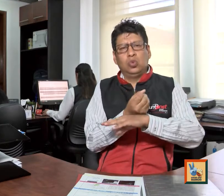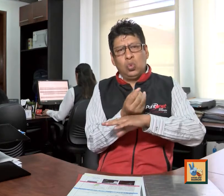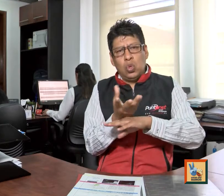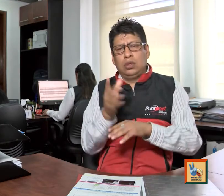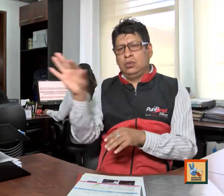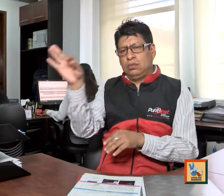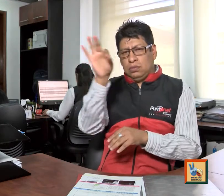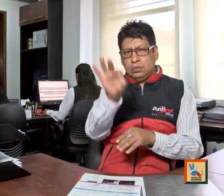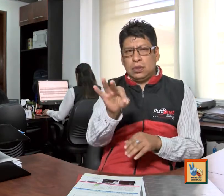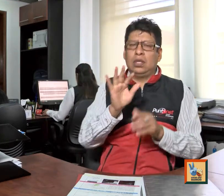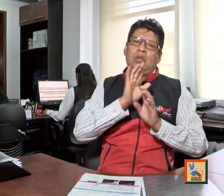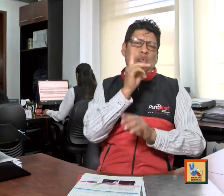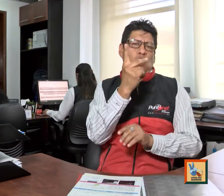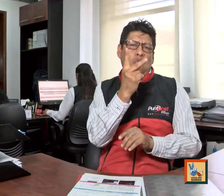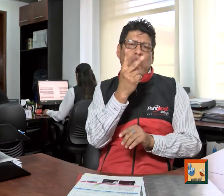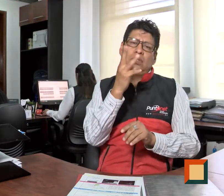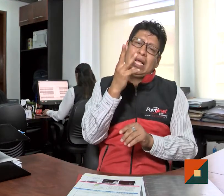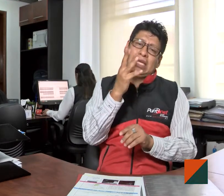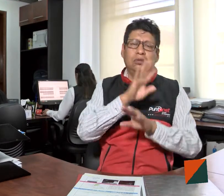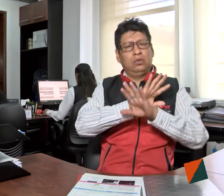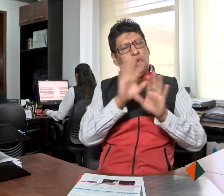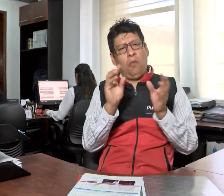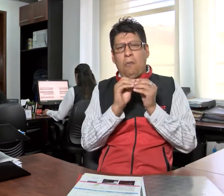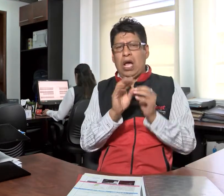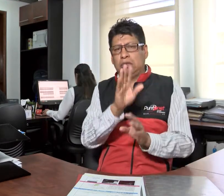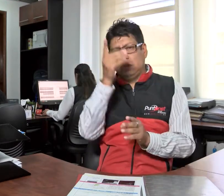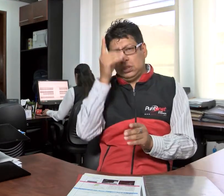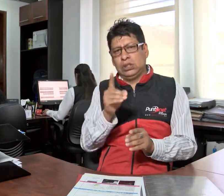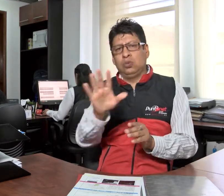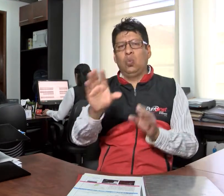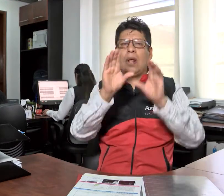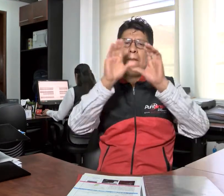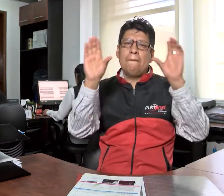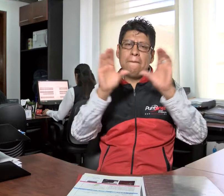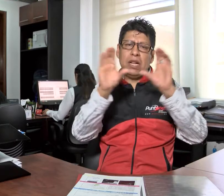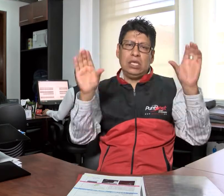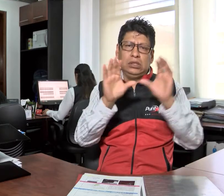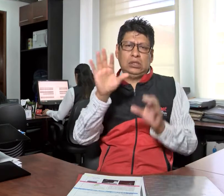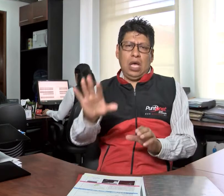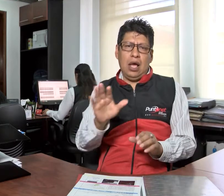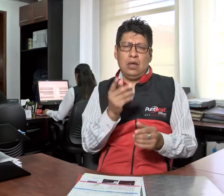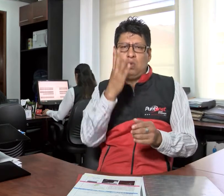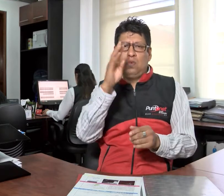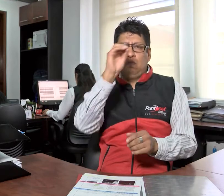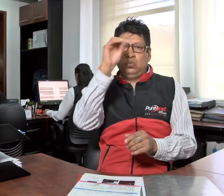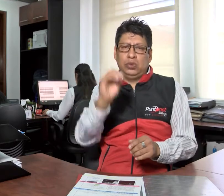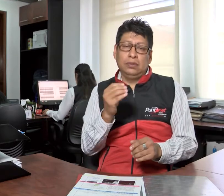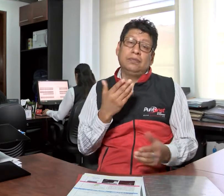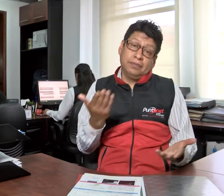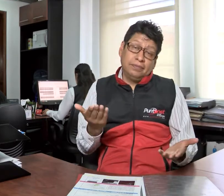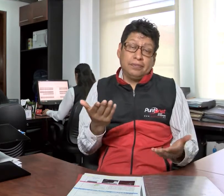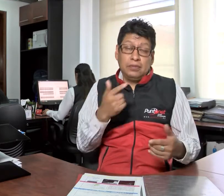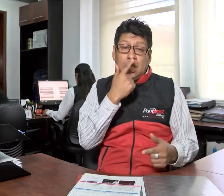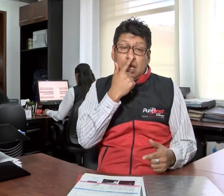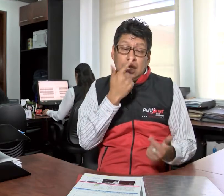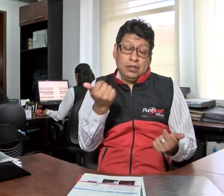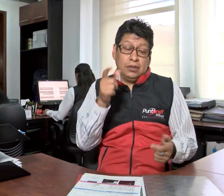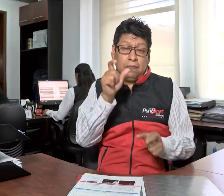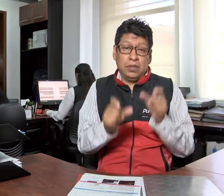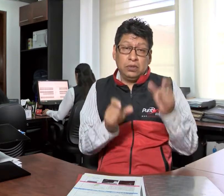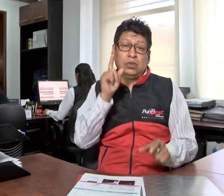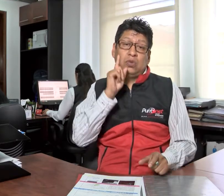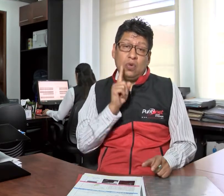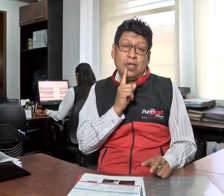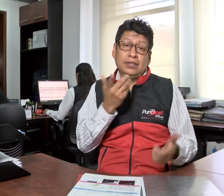ya que he percibido que más se prestan oportunidades para otras discapacidades y no es equitativo para